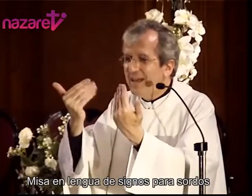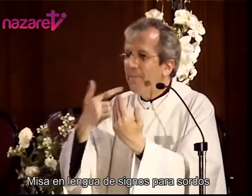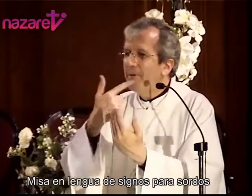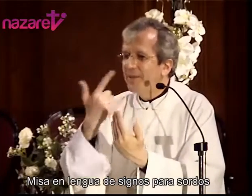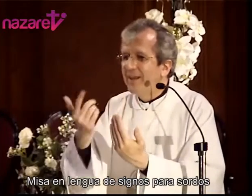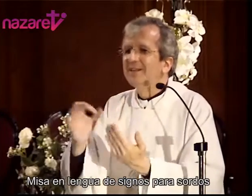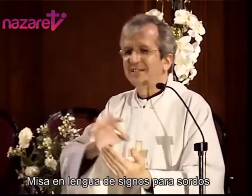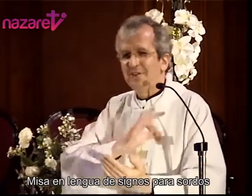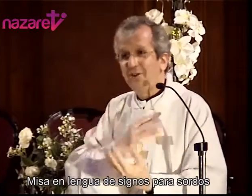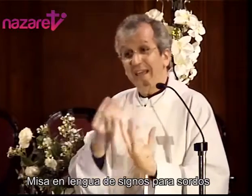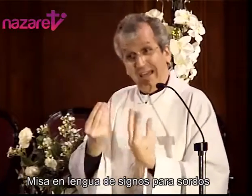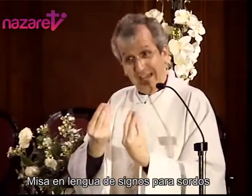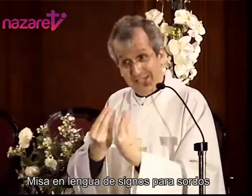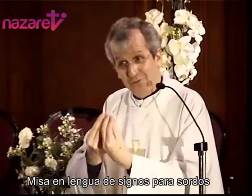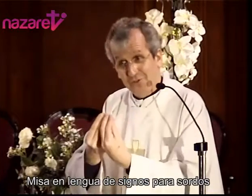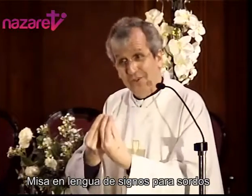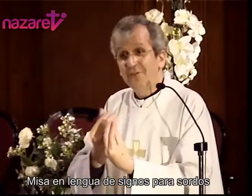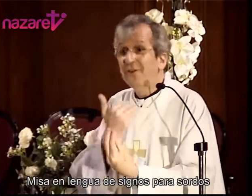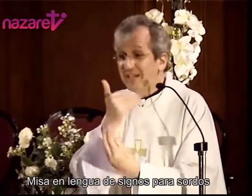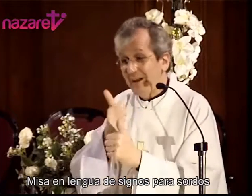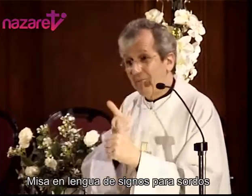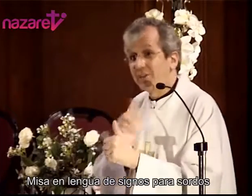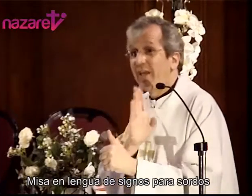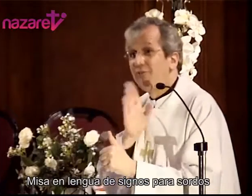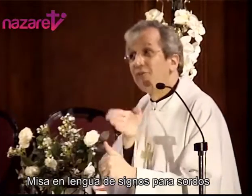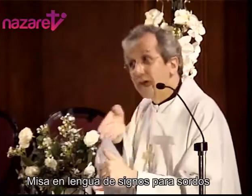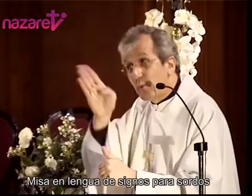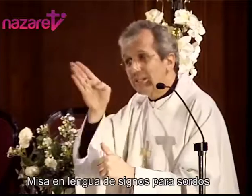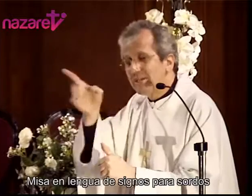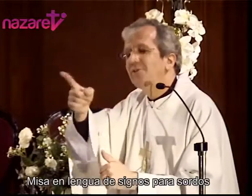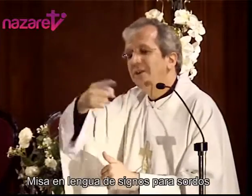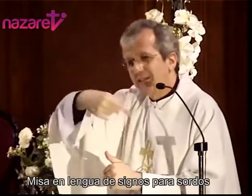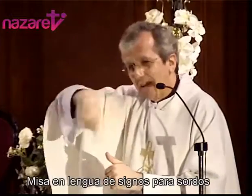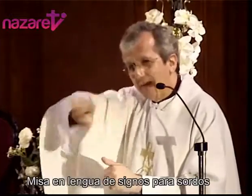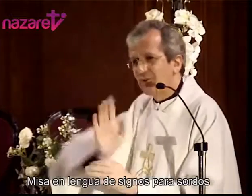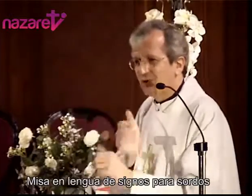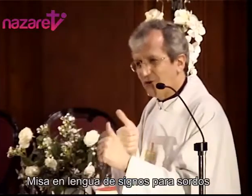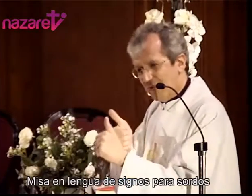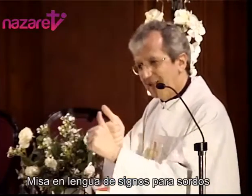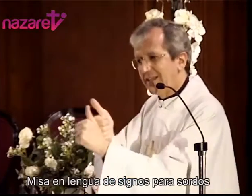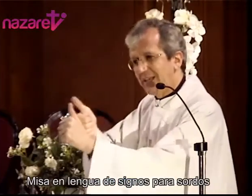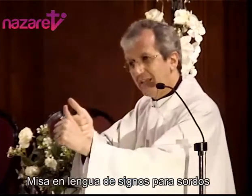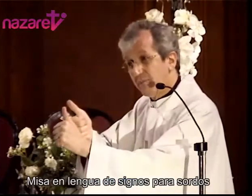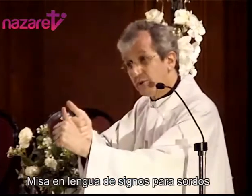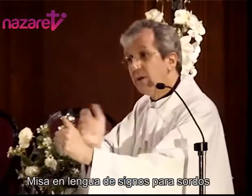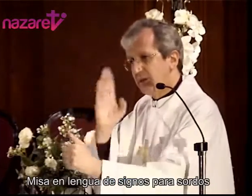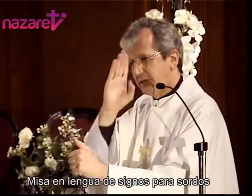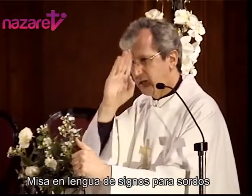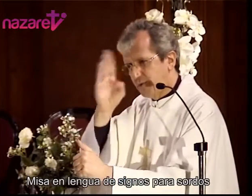pero decir, Señor, estamos contigo y sabemos que donde tú has ido, también nosotros te seguiremos si somos